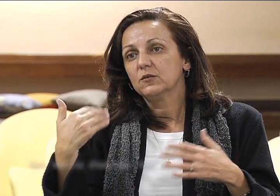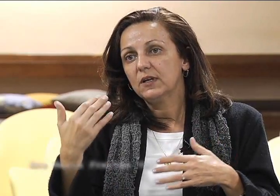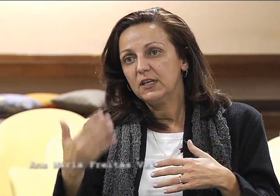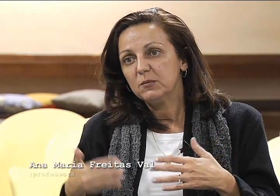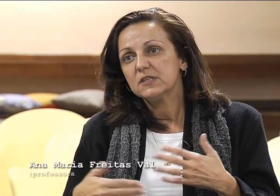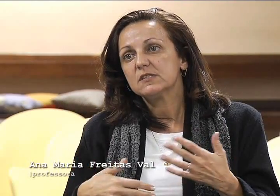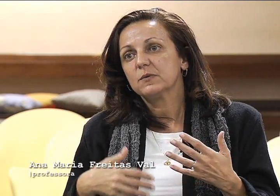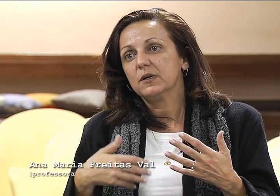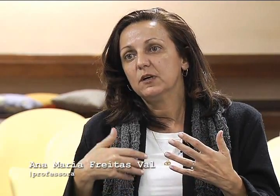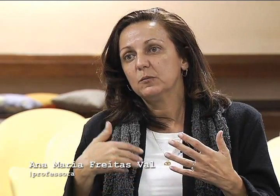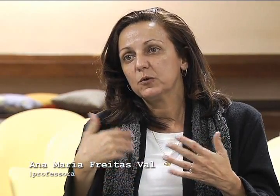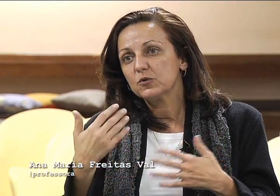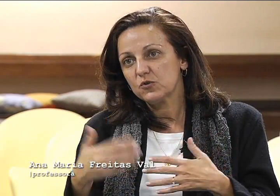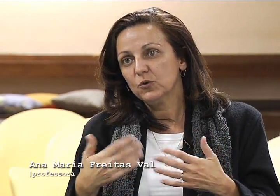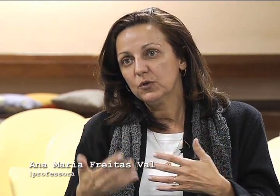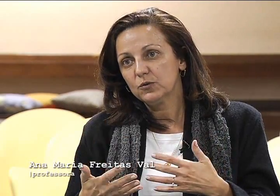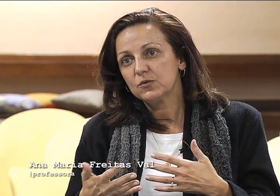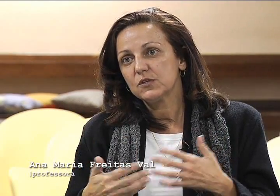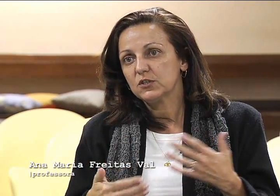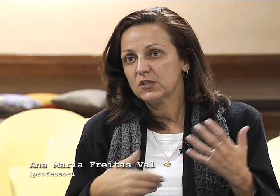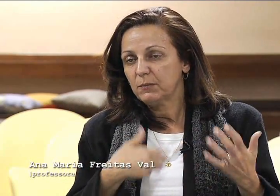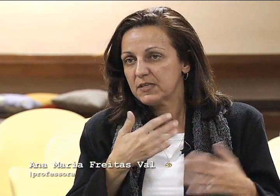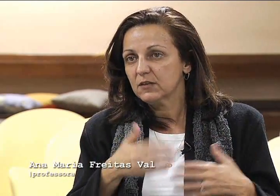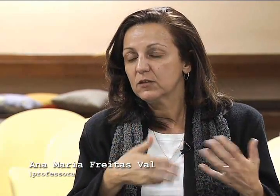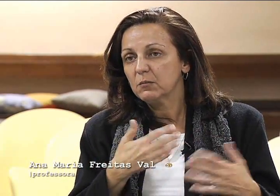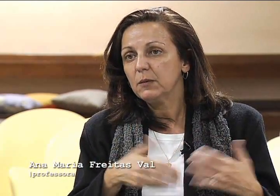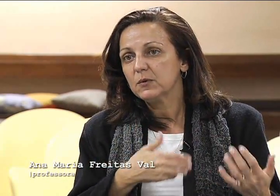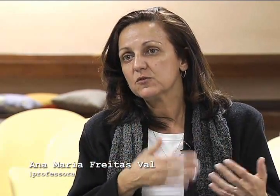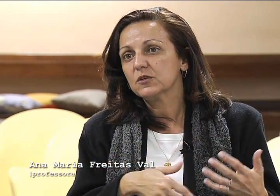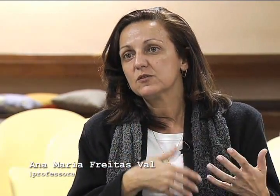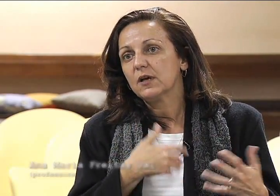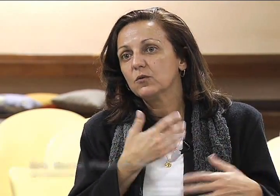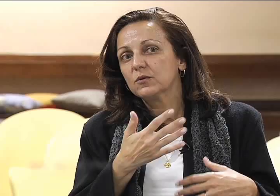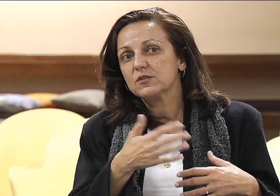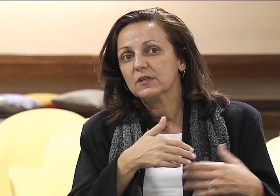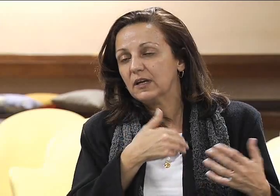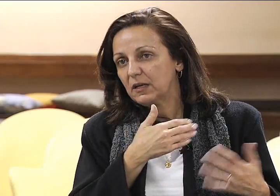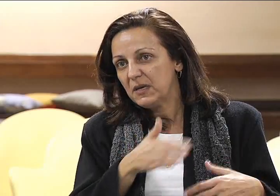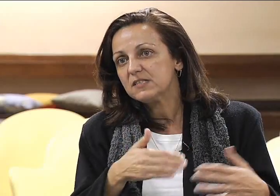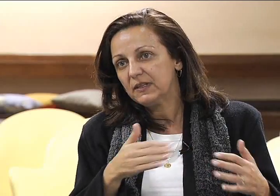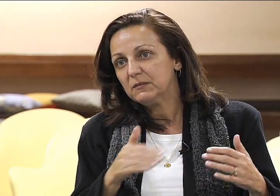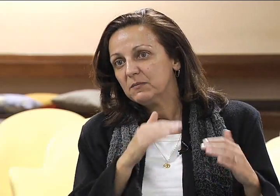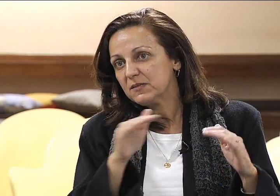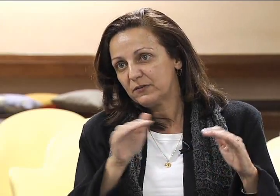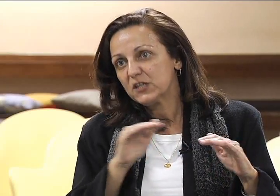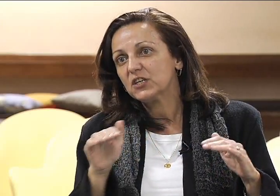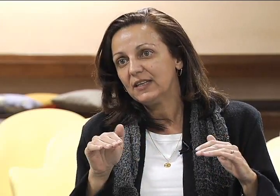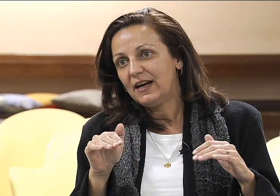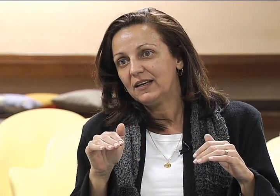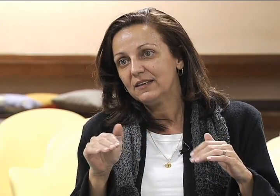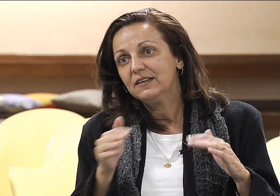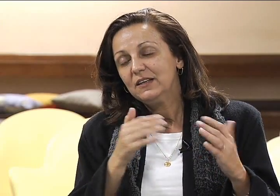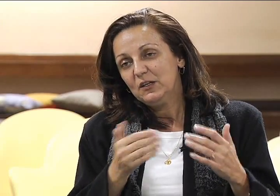a Libras para os surdos, a gente está passando também para os outros alunos da mesma faixa etária, para